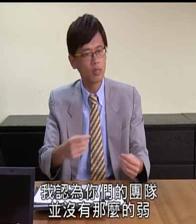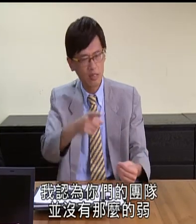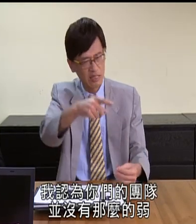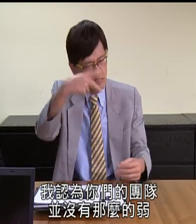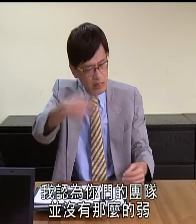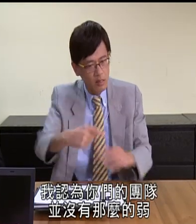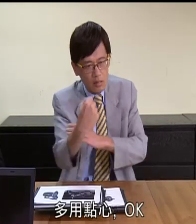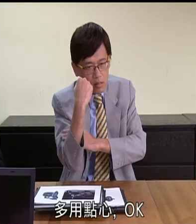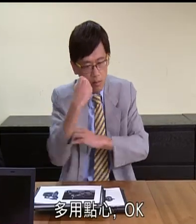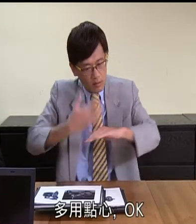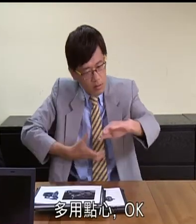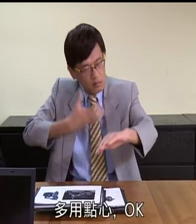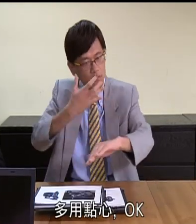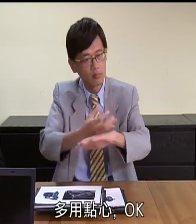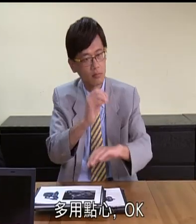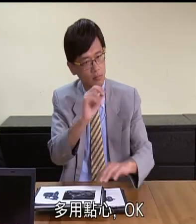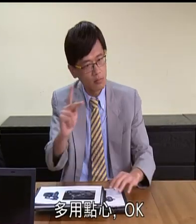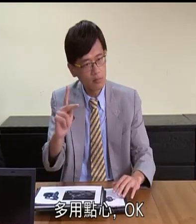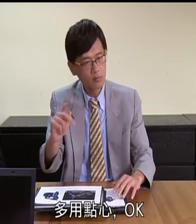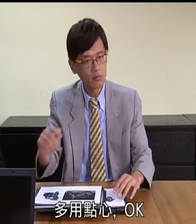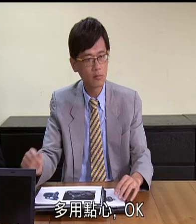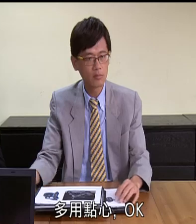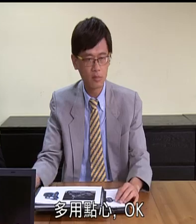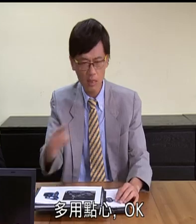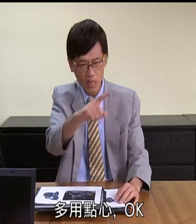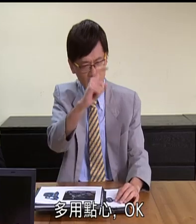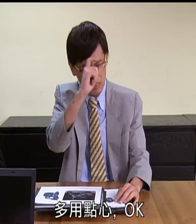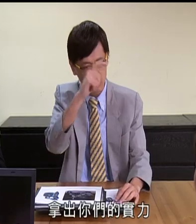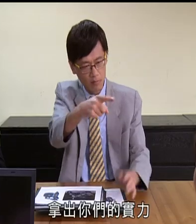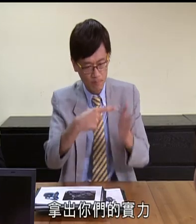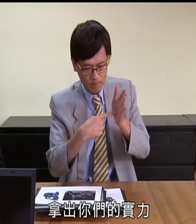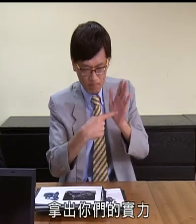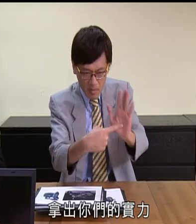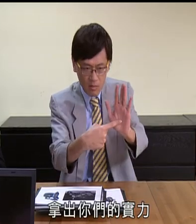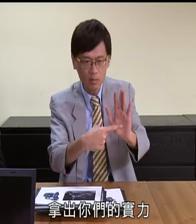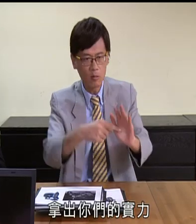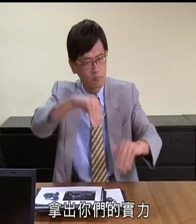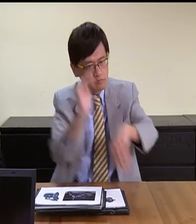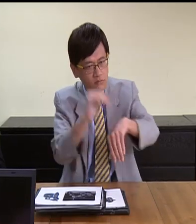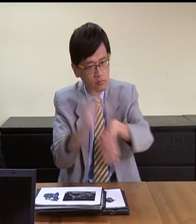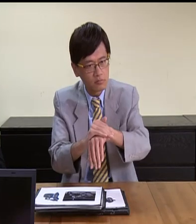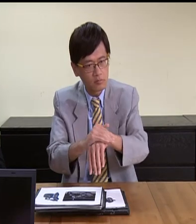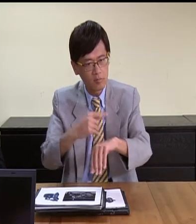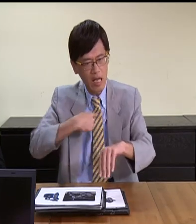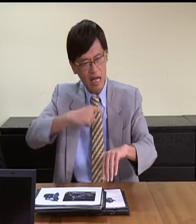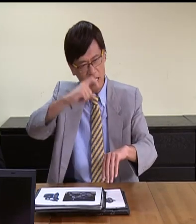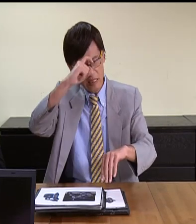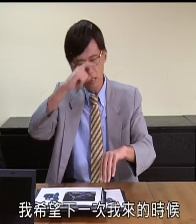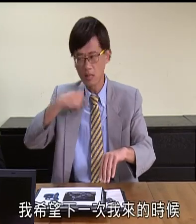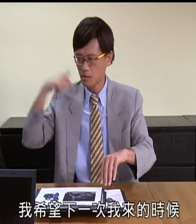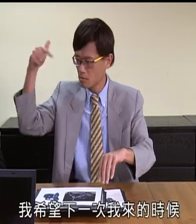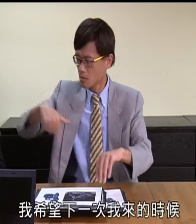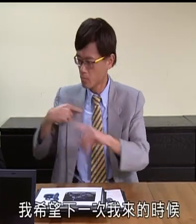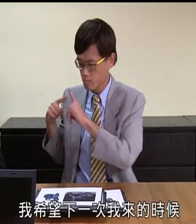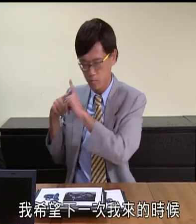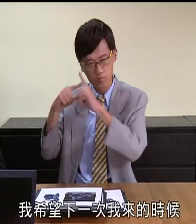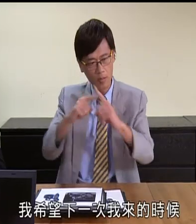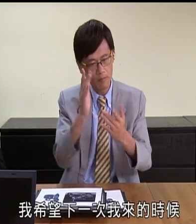弱，多用点心 ，OK， 拿出你们的实力。我啊，希望下一次